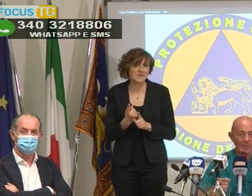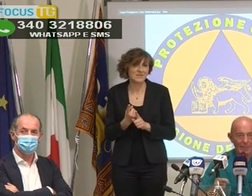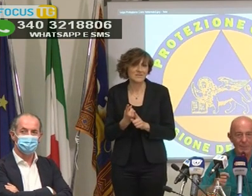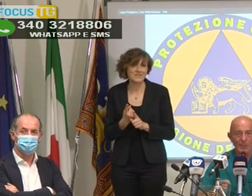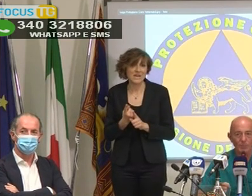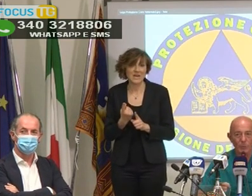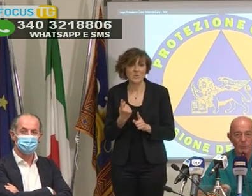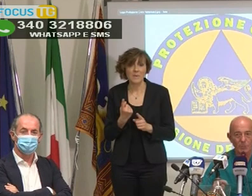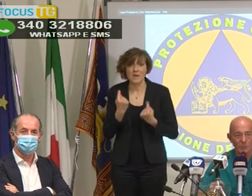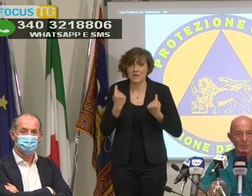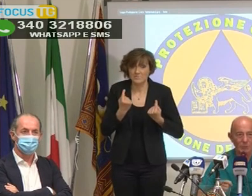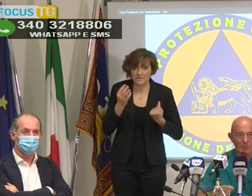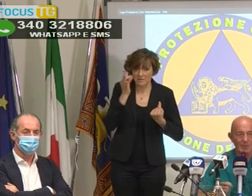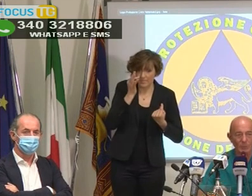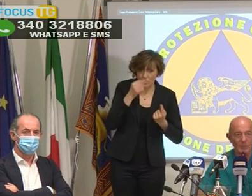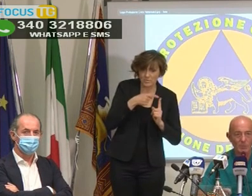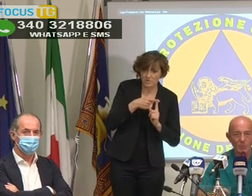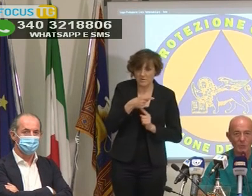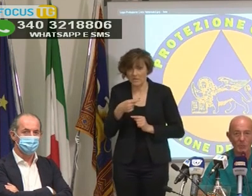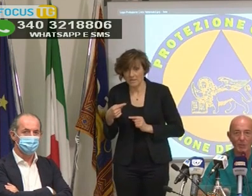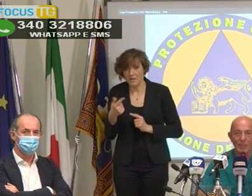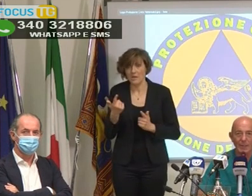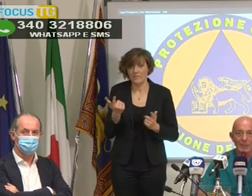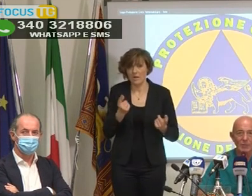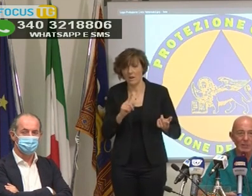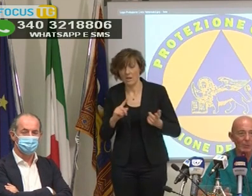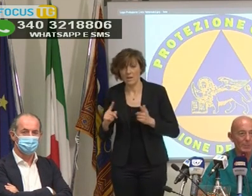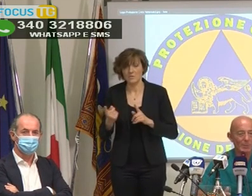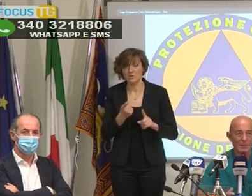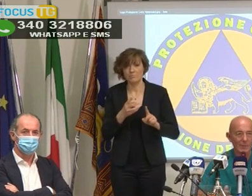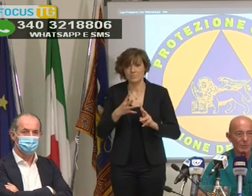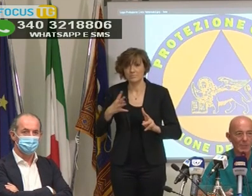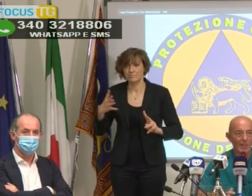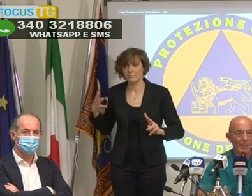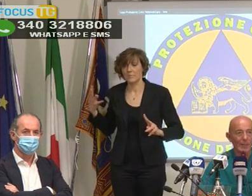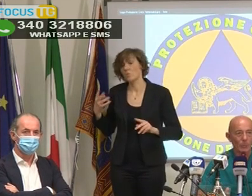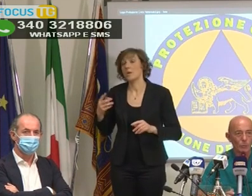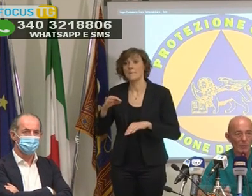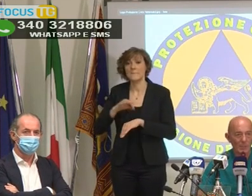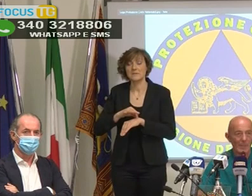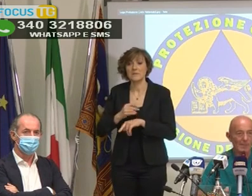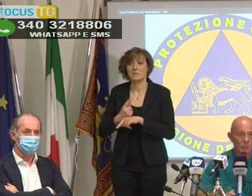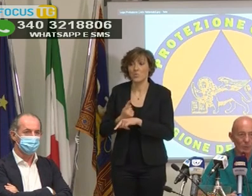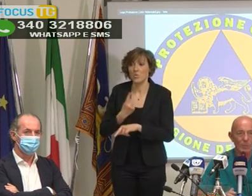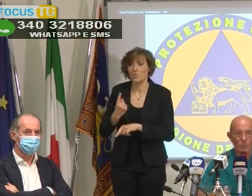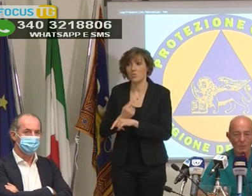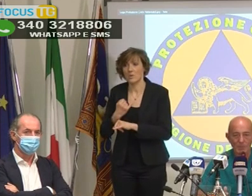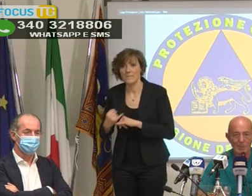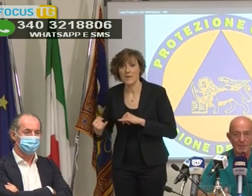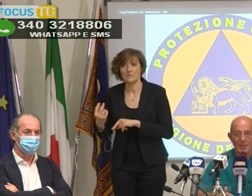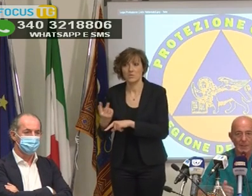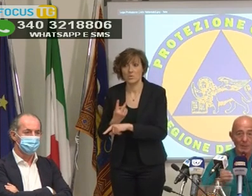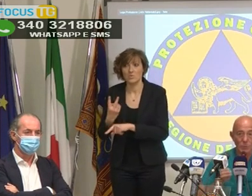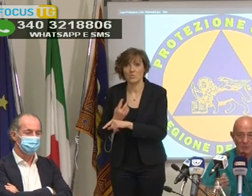storia di aspettare il tampone positivo o negativo fatto in biologia molecolare, certe volte i pazienti devono stare là un'ora e mezza, due